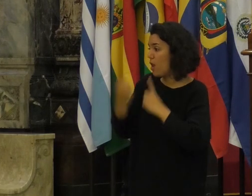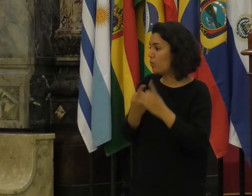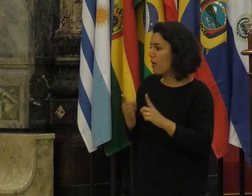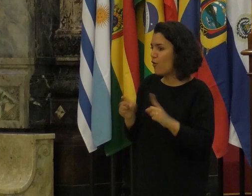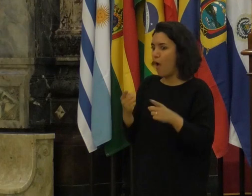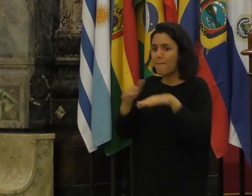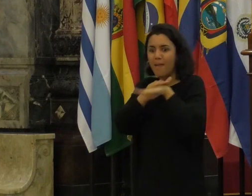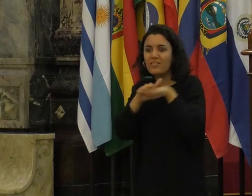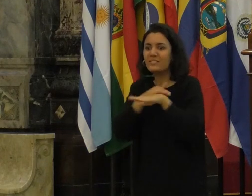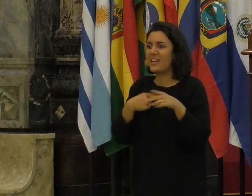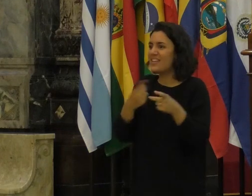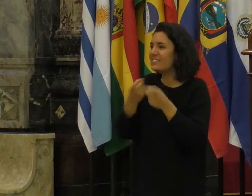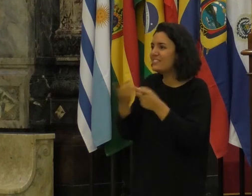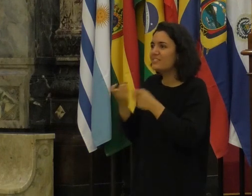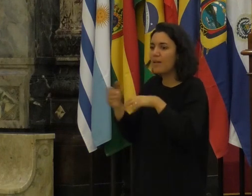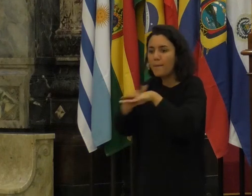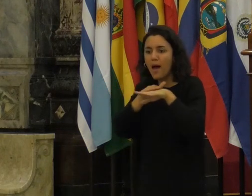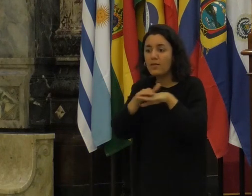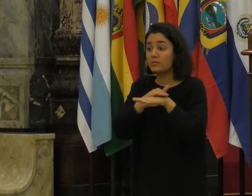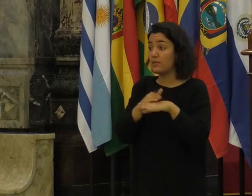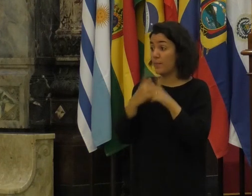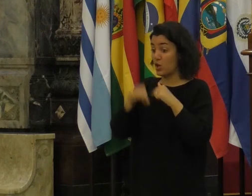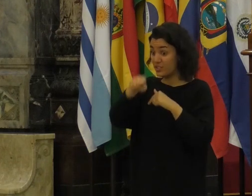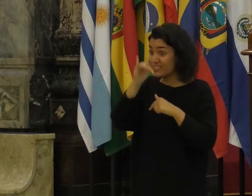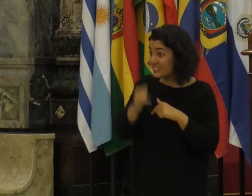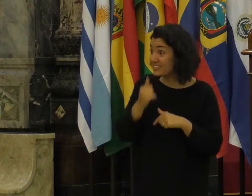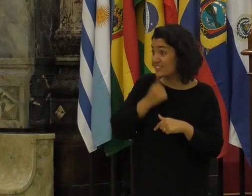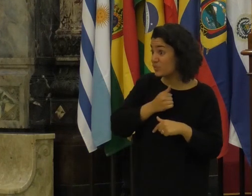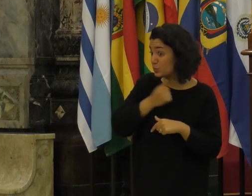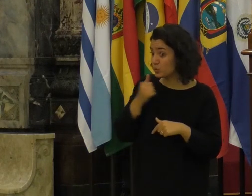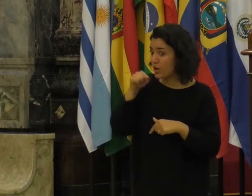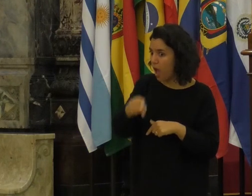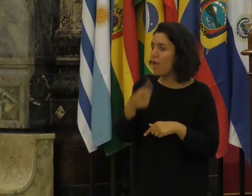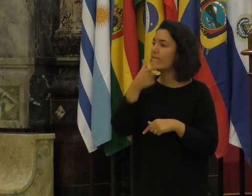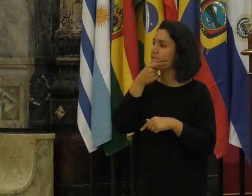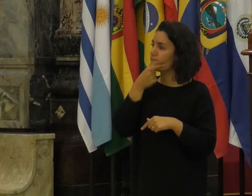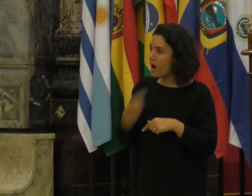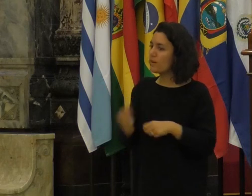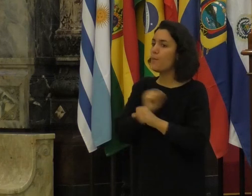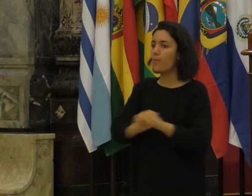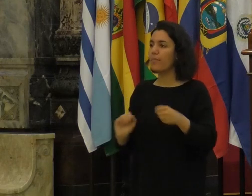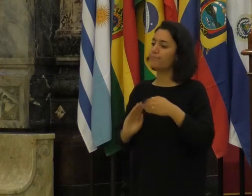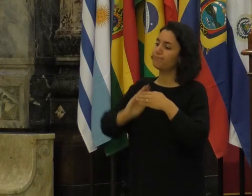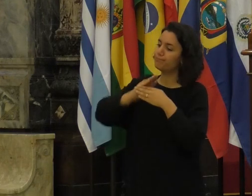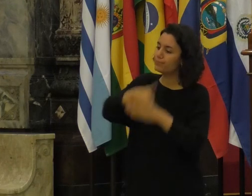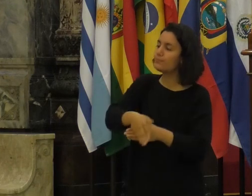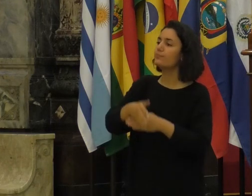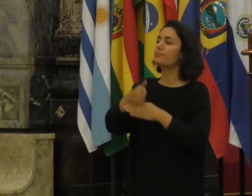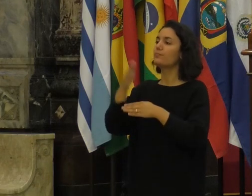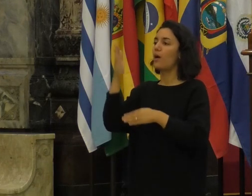necesidades básicas que, de estar resueltas, facilitarían que accedieran a